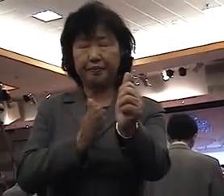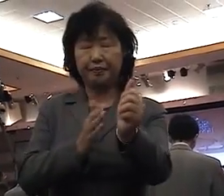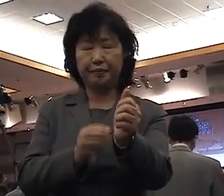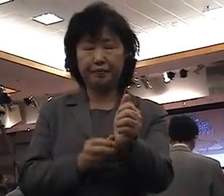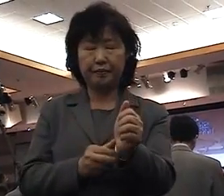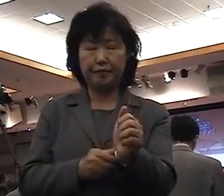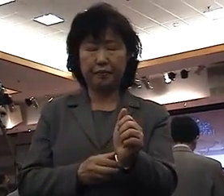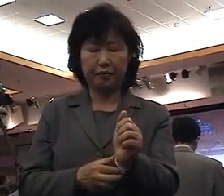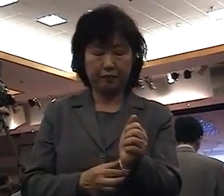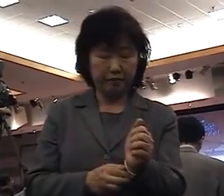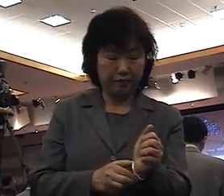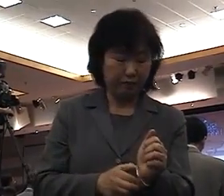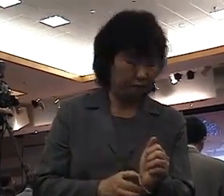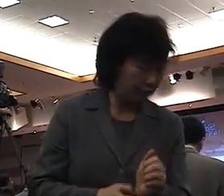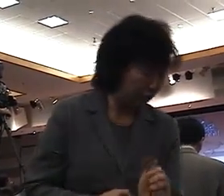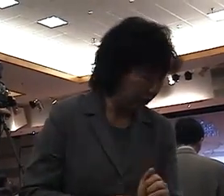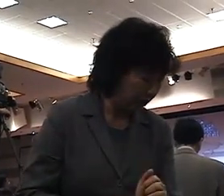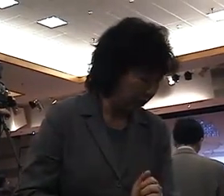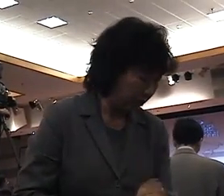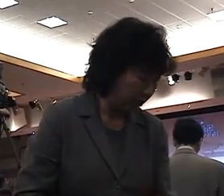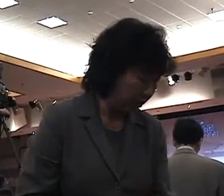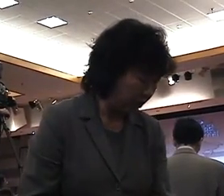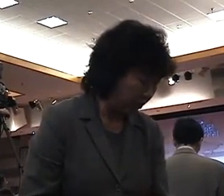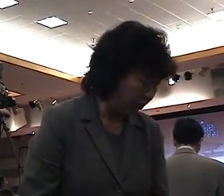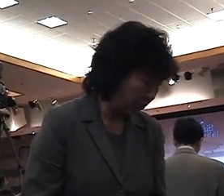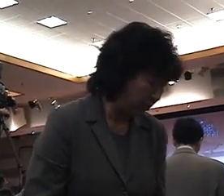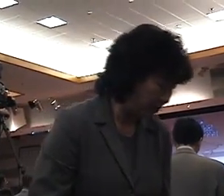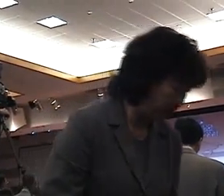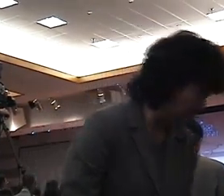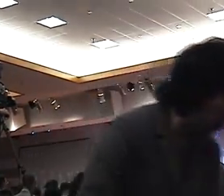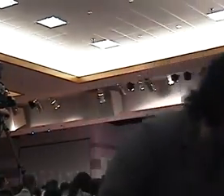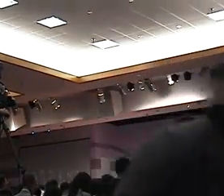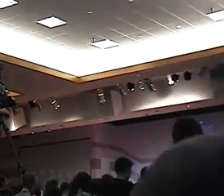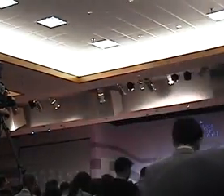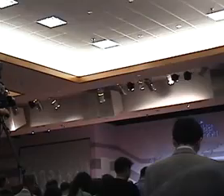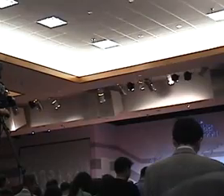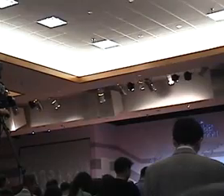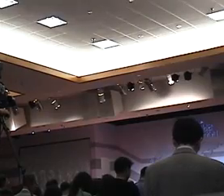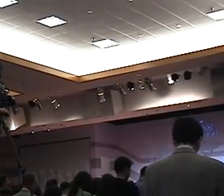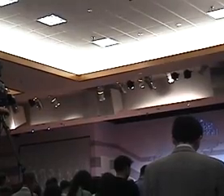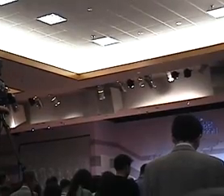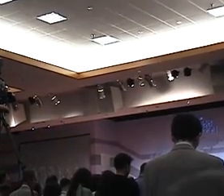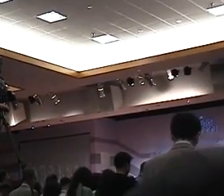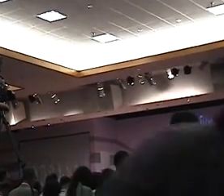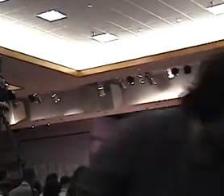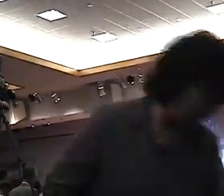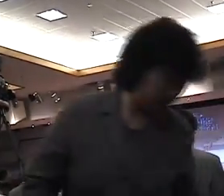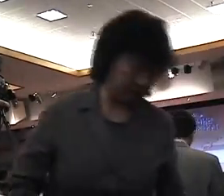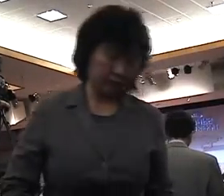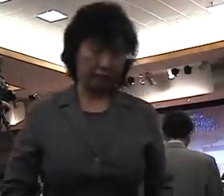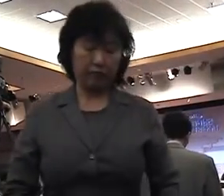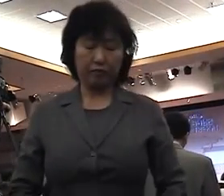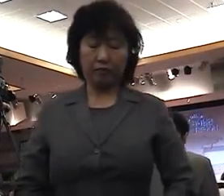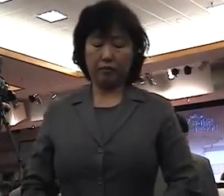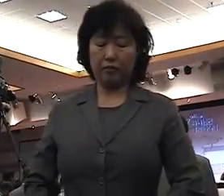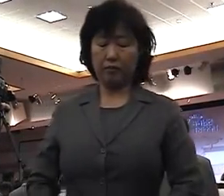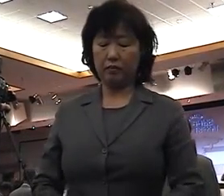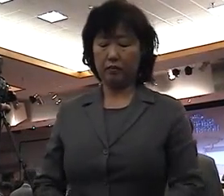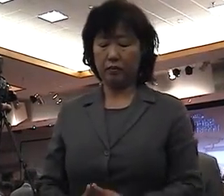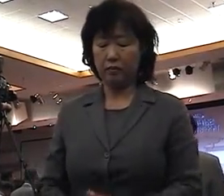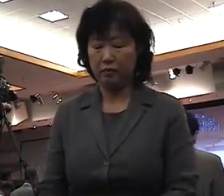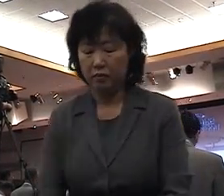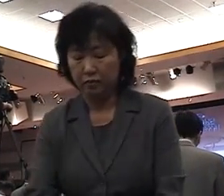주시옵소서. 우리 시간의 신을 다하여 하나님을 찬양하시옵소서. 주시고 우리의 인생들이 새로운